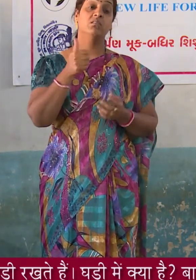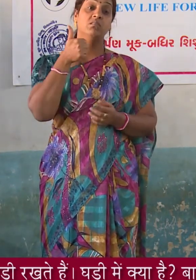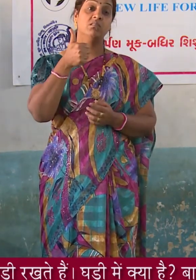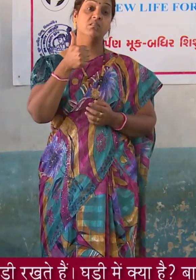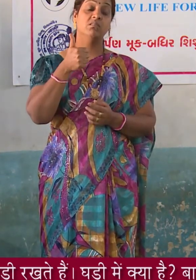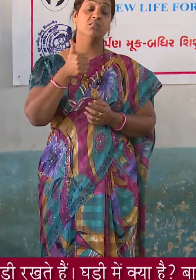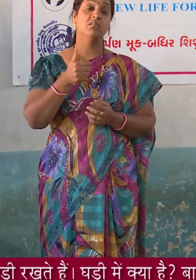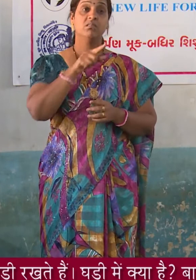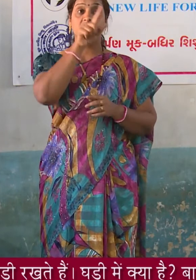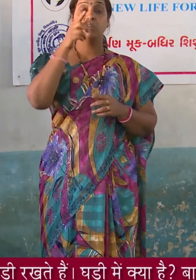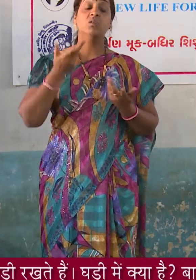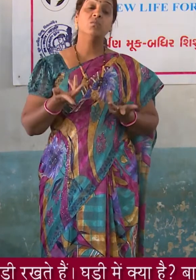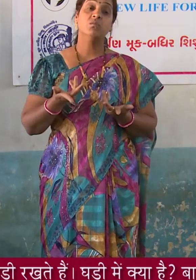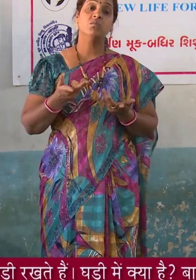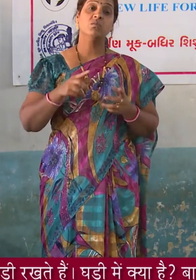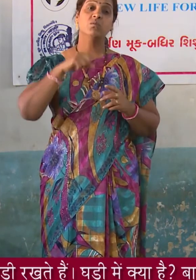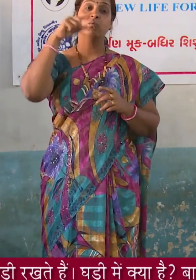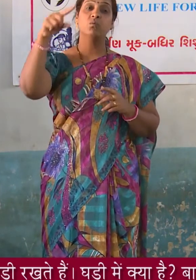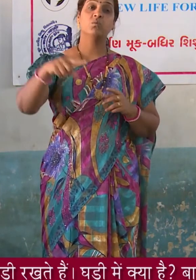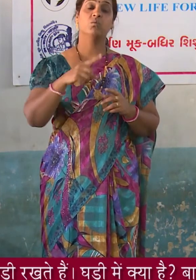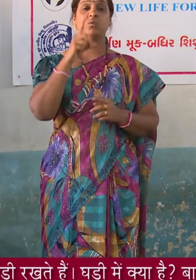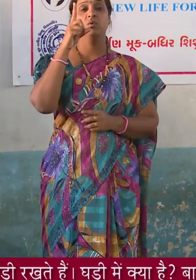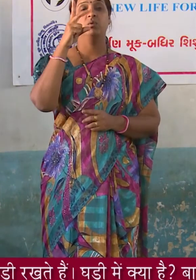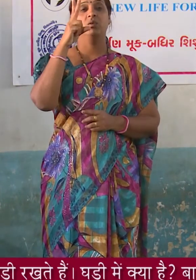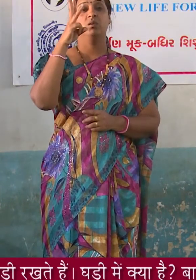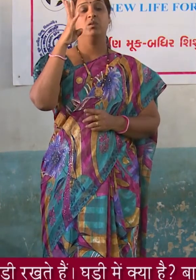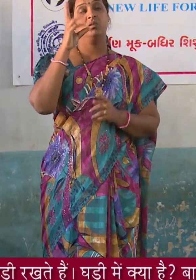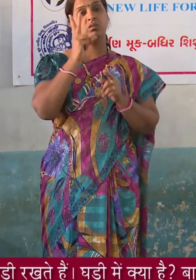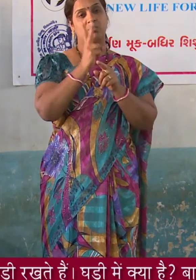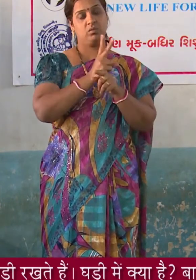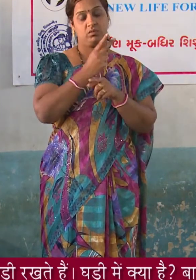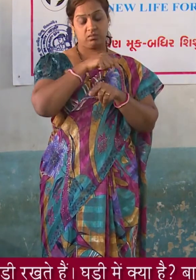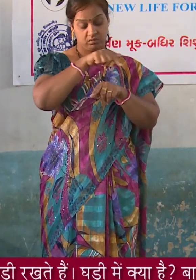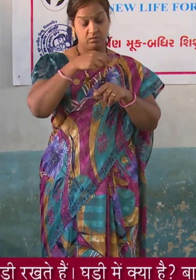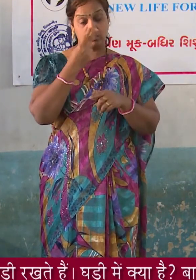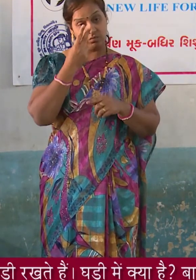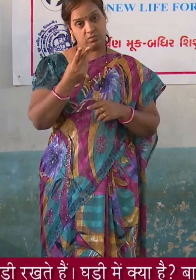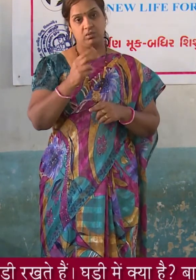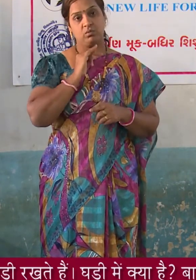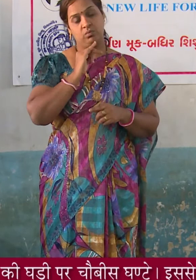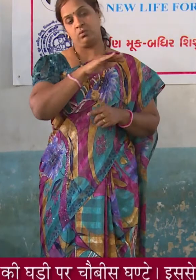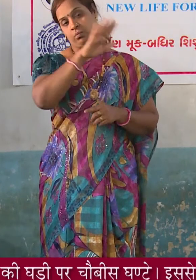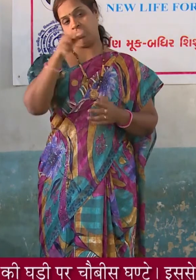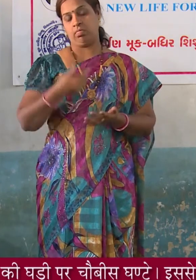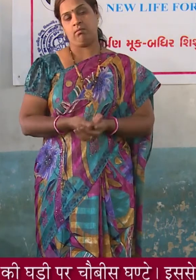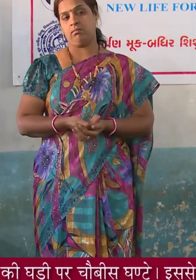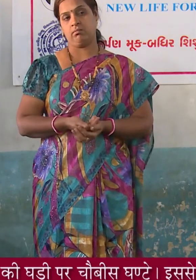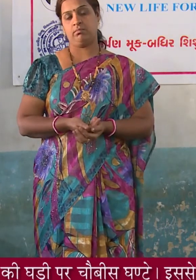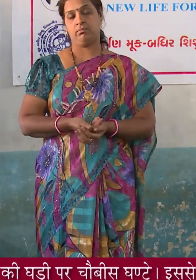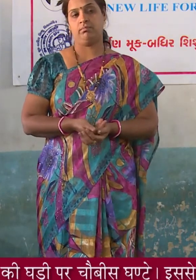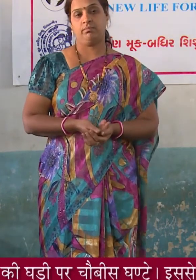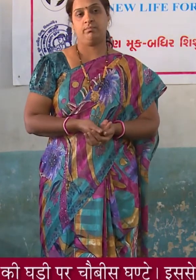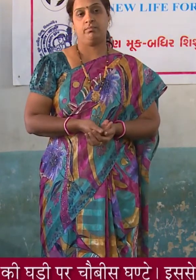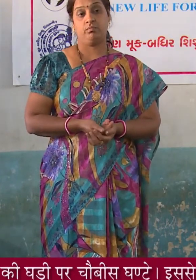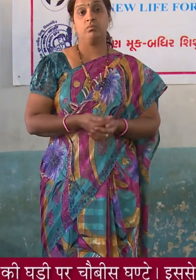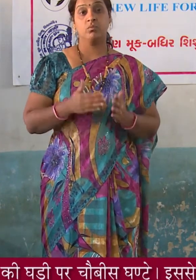घड़ी में क्या है, 12 घंटे का चक्कर, 12 घंटे तक का ही समय देख सकते हैं, टाइम देख सकते हैं। अगर कोई इससे